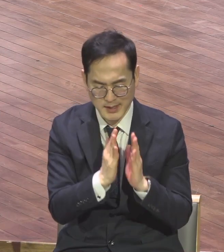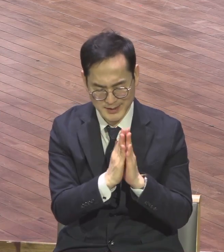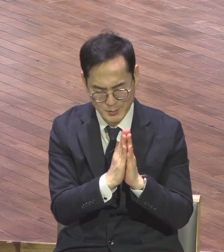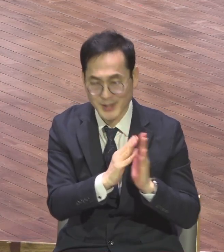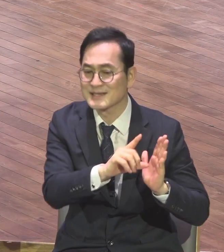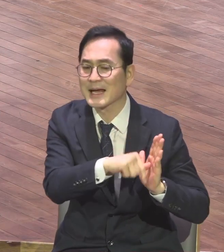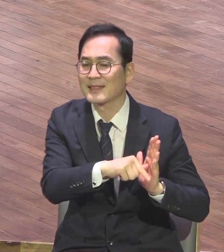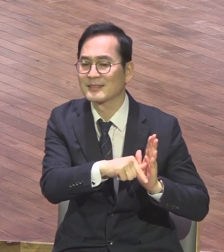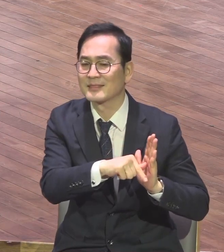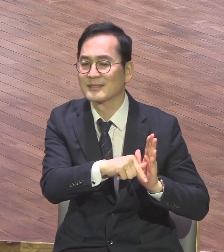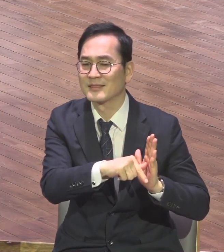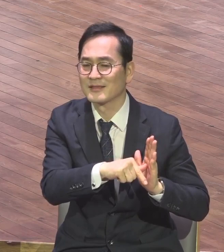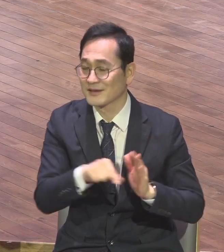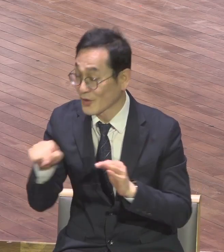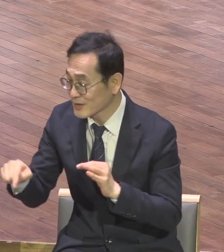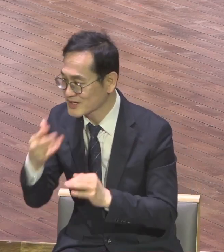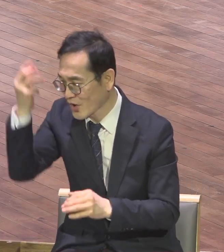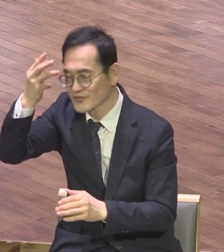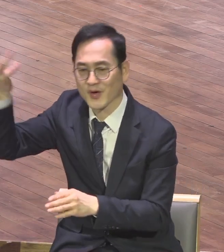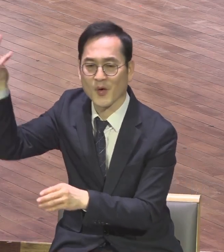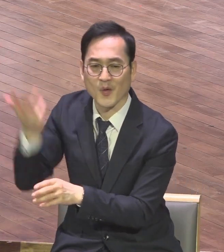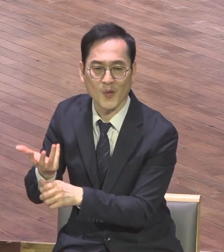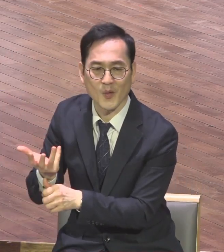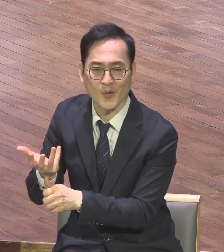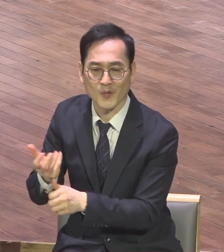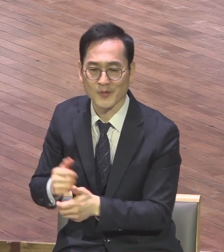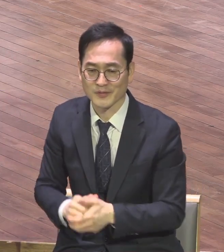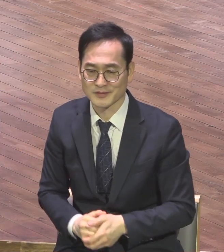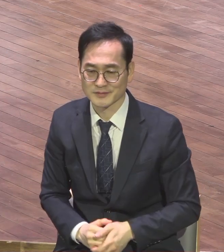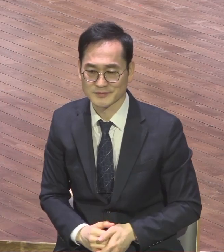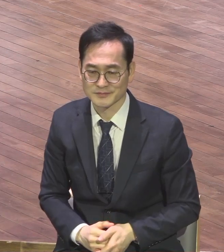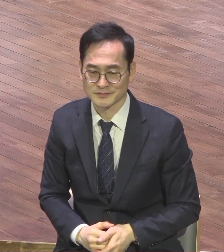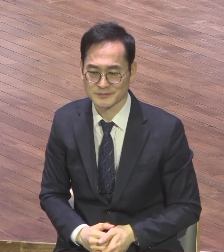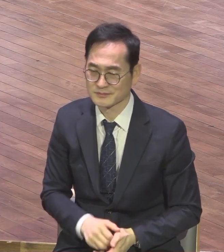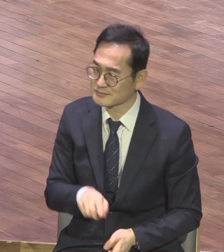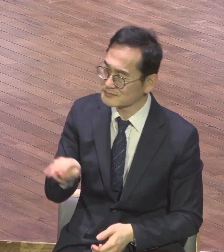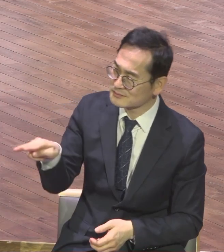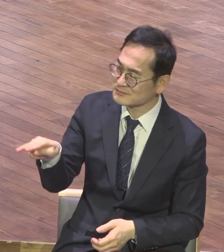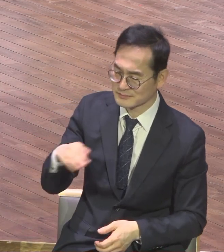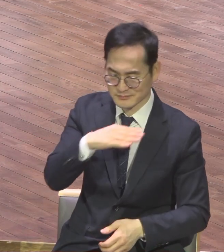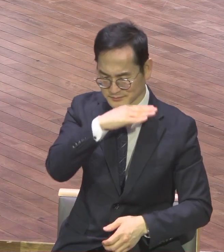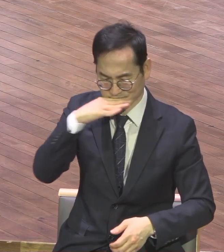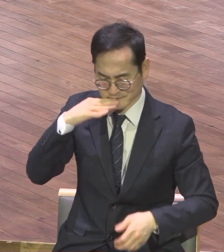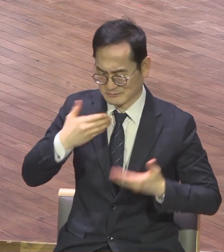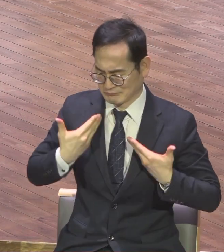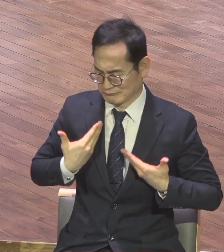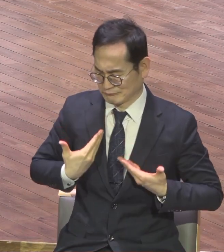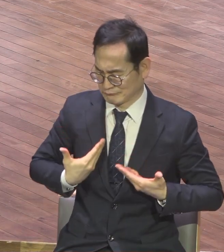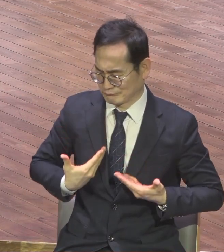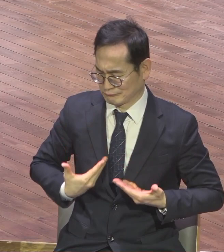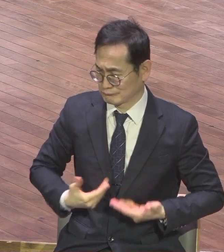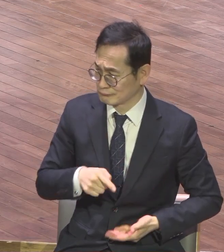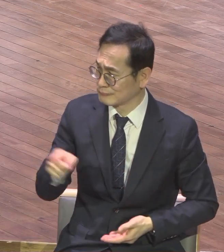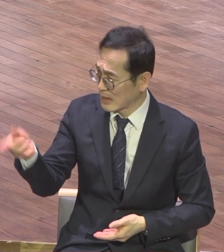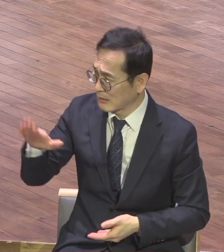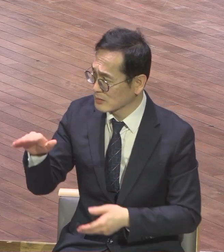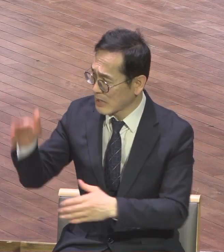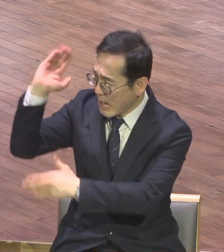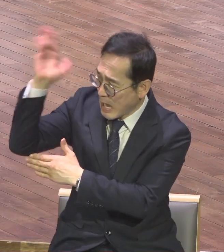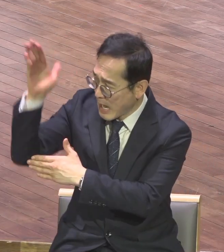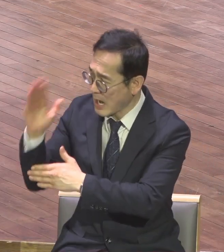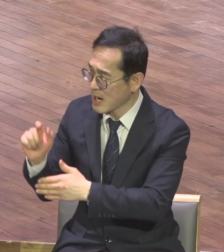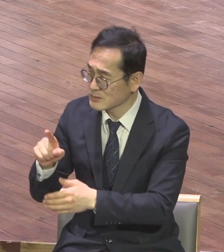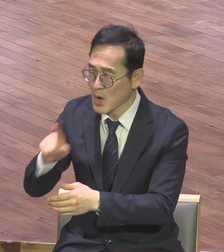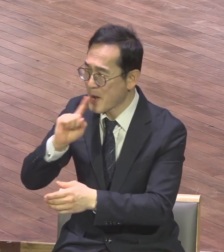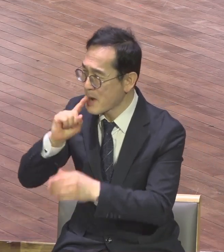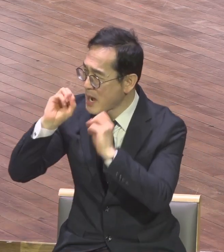시간이에요. 그러니 이들의 생각같이 술에 취해서 이런 것이 아니고 요엘